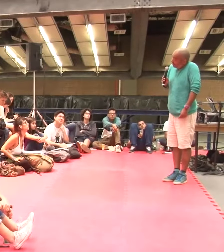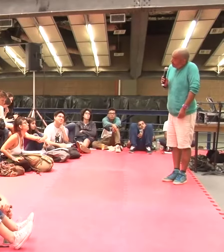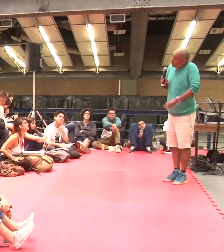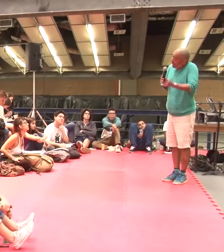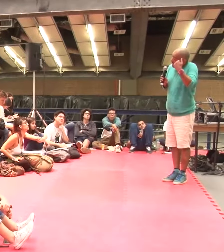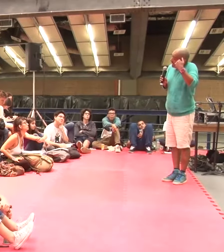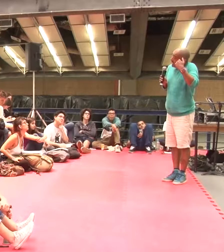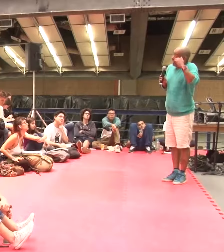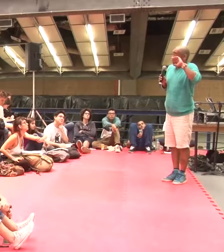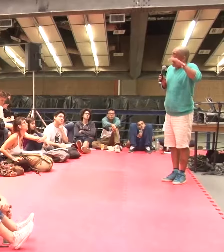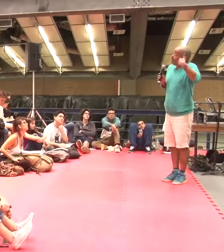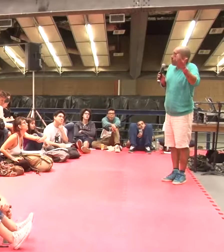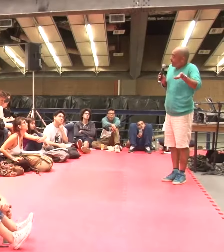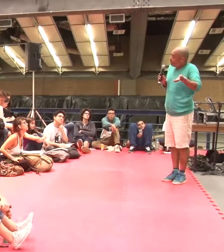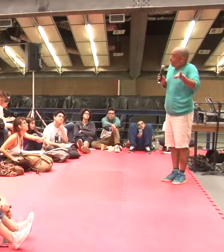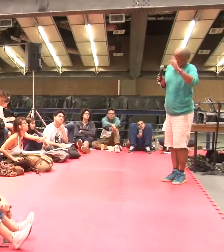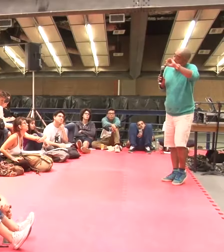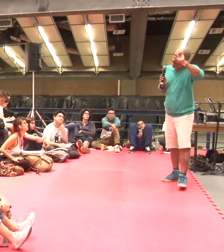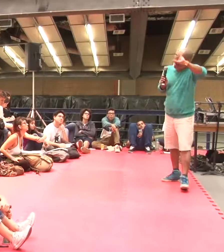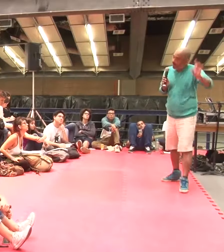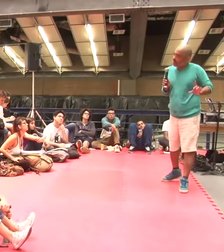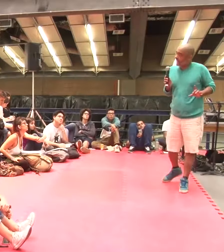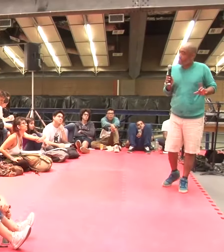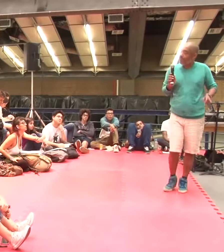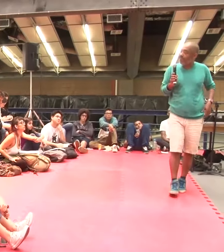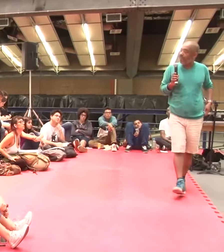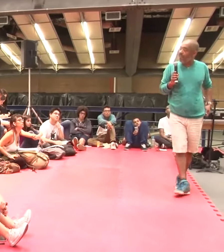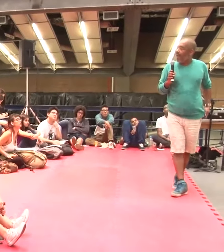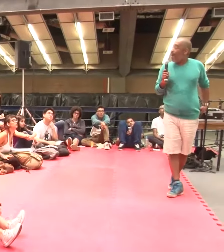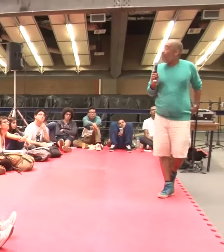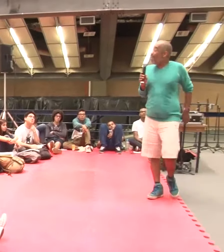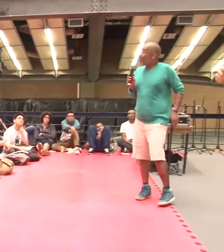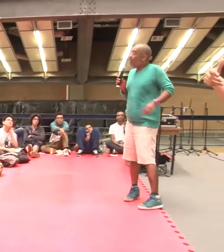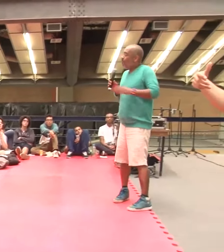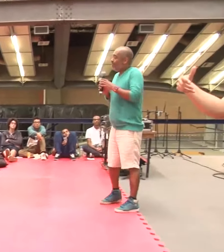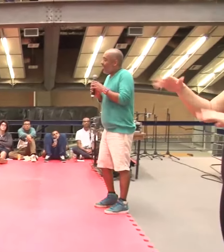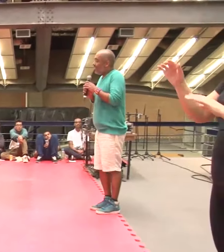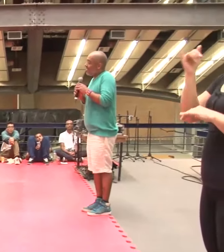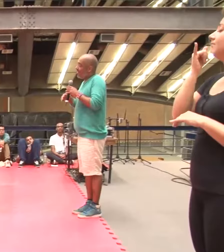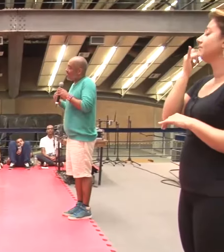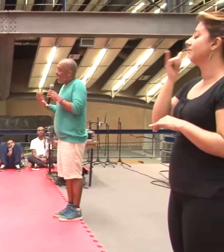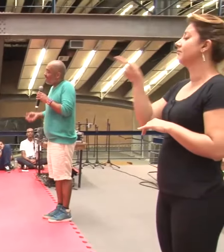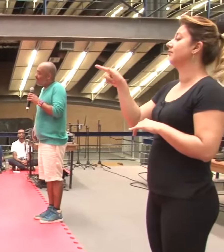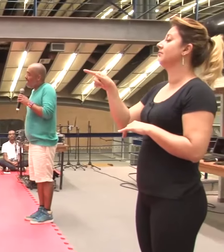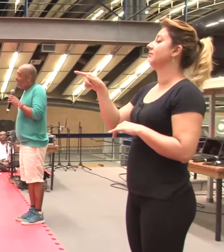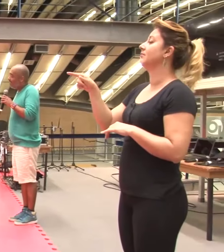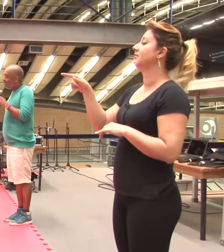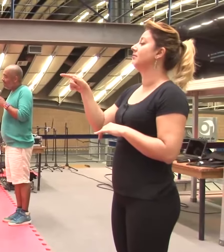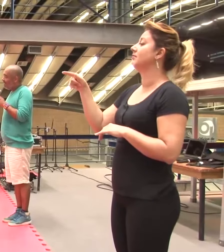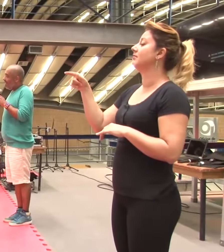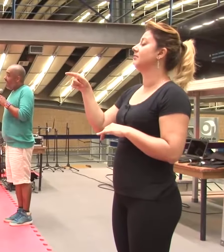gostava, que era apaixonada por ele, mas de quem ele não gostava, ao ver o corpo dele ser lançado no